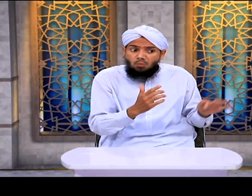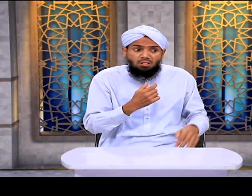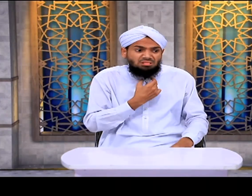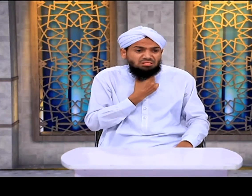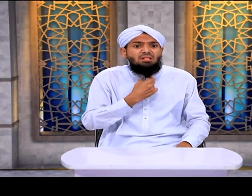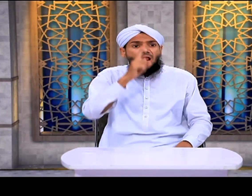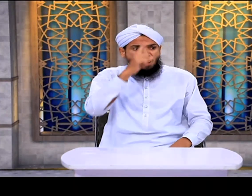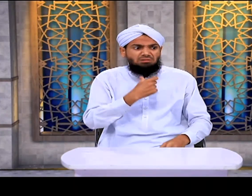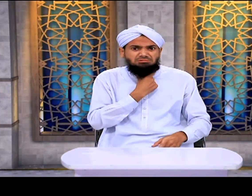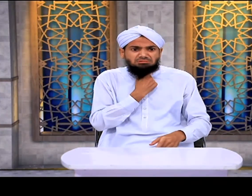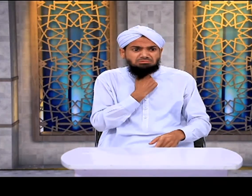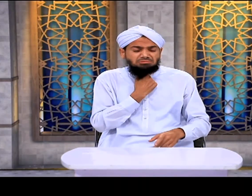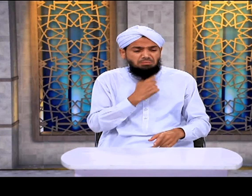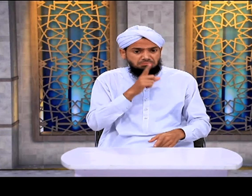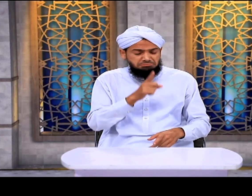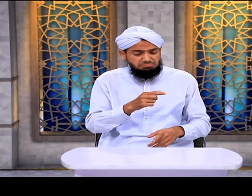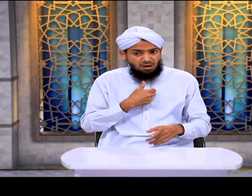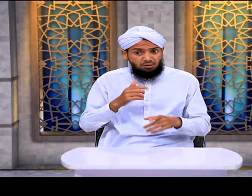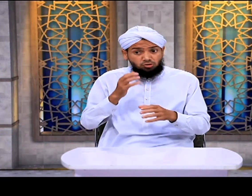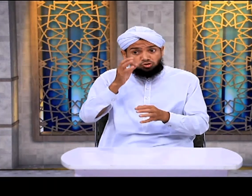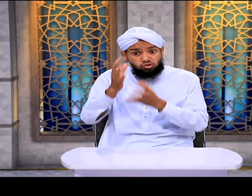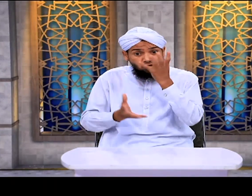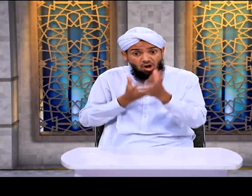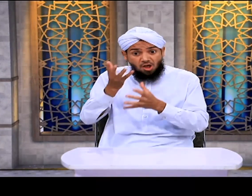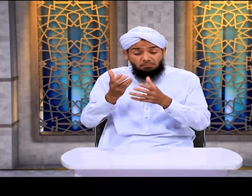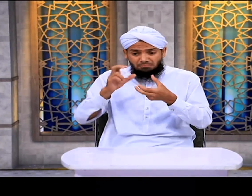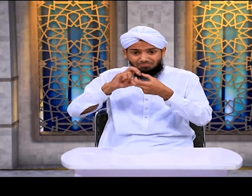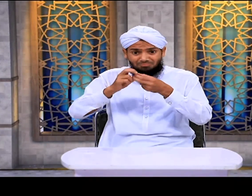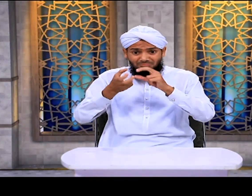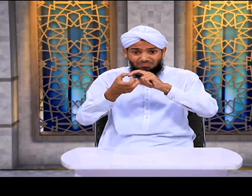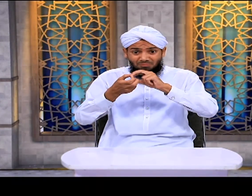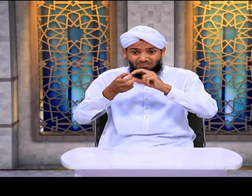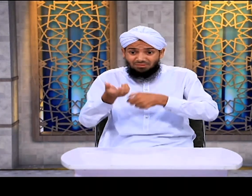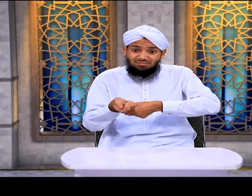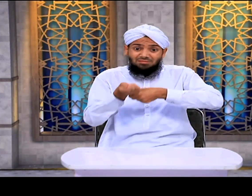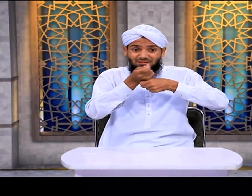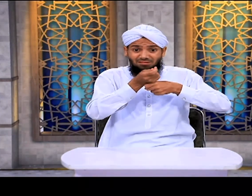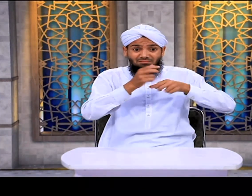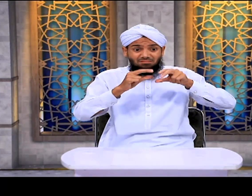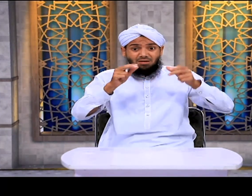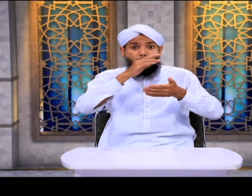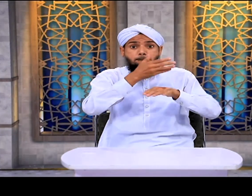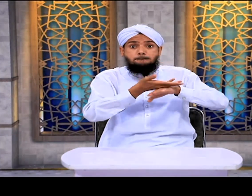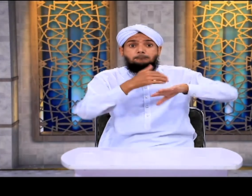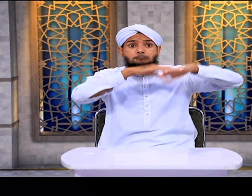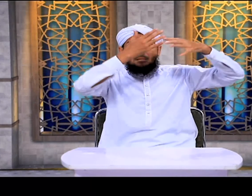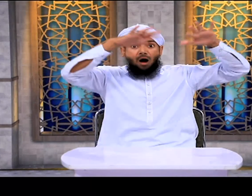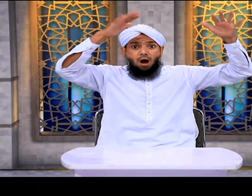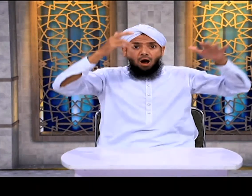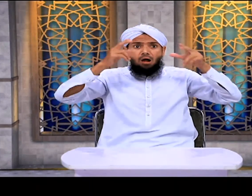آپ کو حق کے ساتھ بھیجا، اگر جہنم کی زنجیروں کا ایک حلقہ دنیا کے پہاڑوں پر رکھ دیا جائے تو وہ ریزہ ریزہ